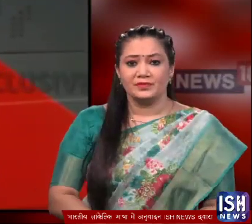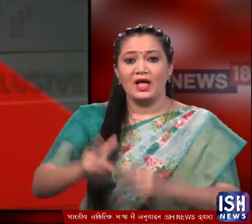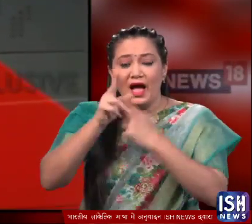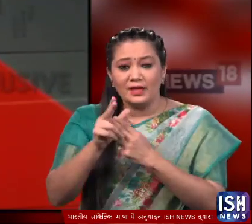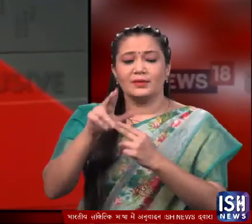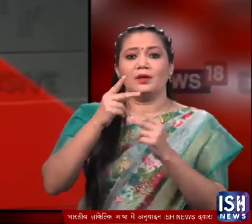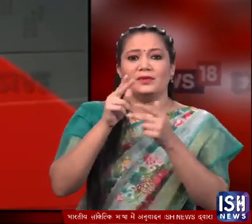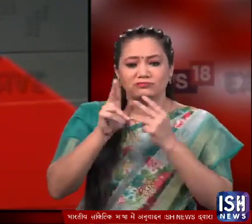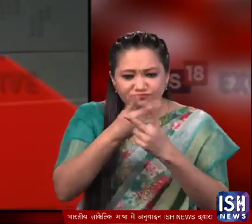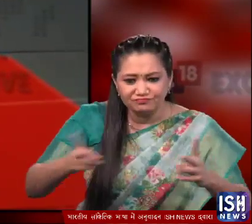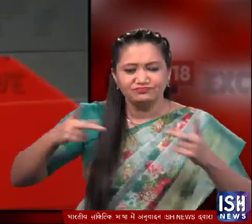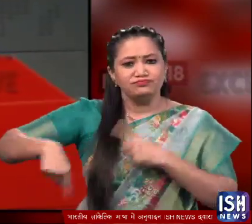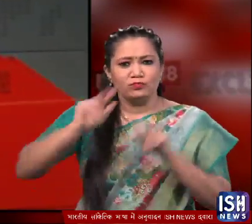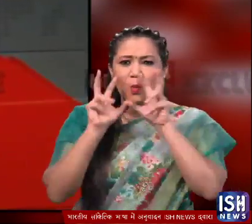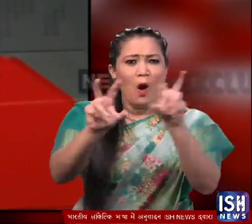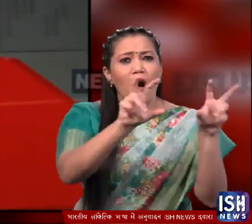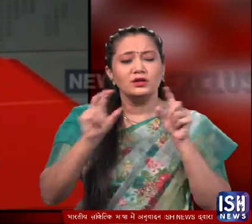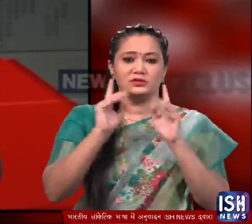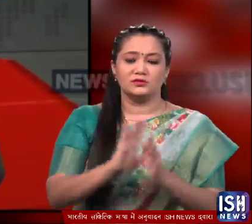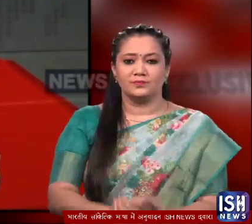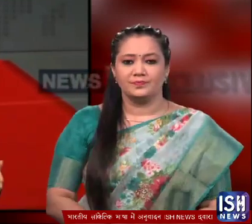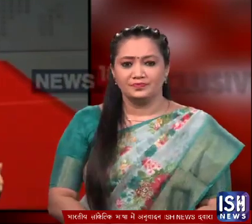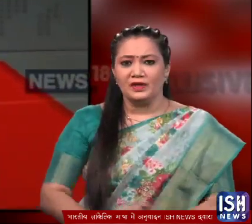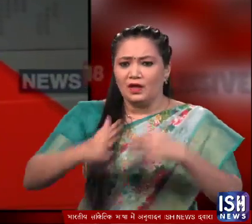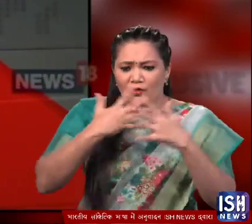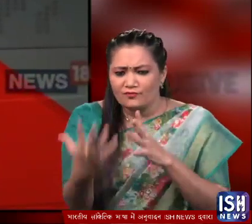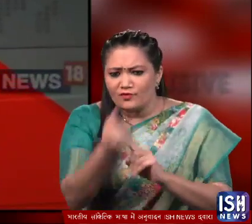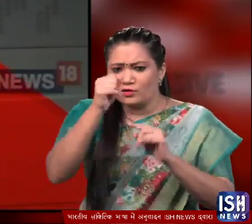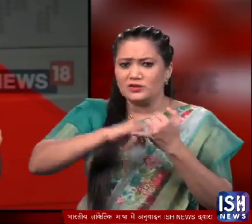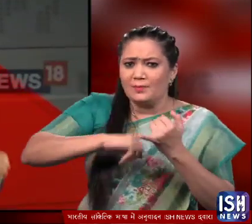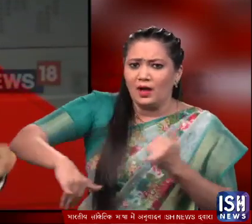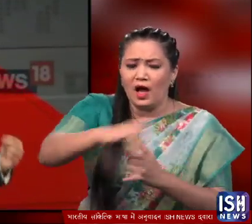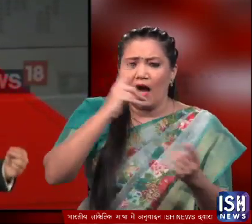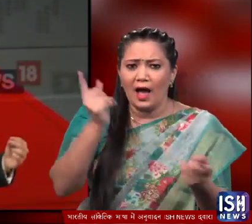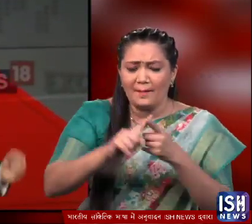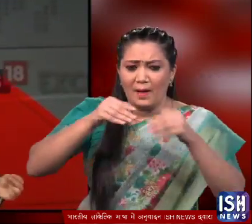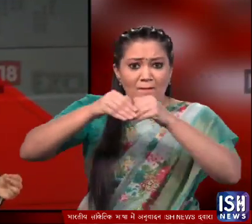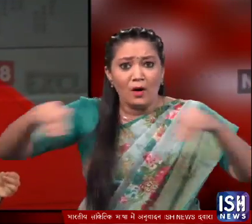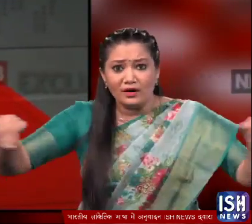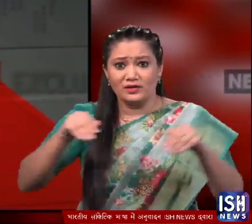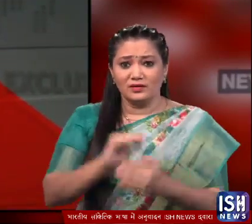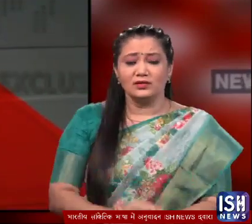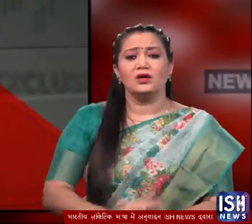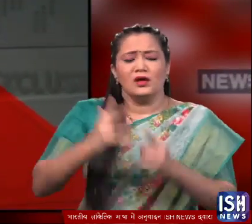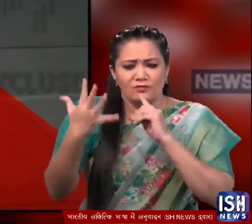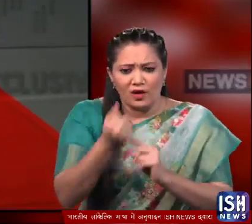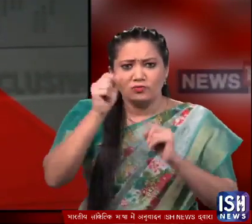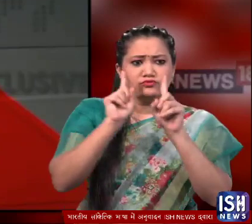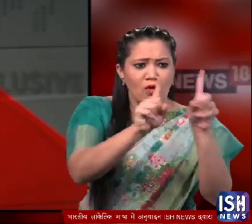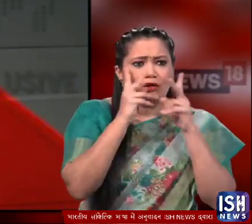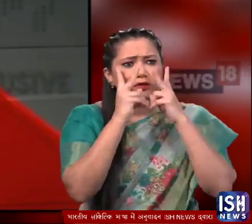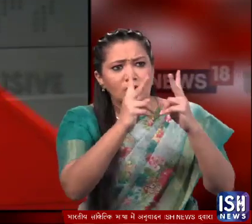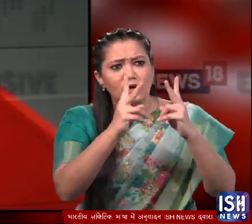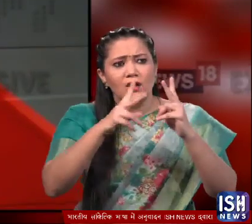सेना और सुरक्षा बल के जवान सतर्क हैं। इसलिए सुबह जैसे ही उन्हें सांबा में इंटरनेशनल बॉर्डर के नजदीक संदिग्ध ड्रोन दिखा